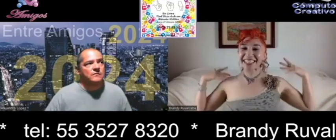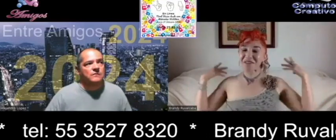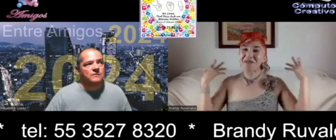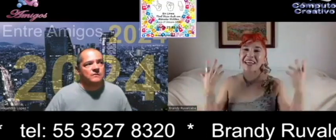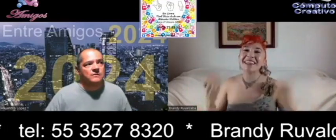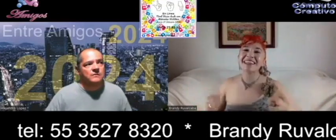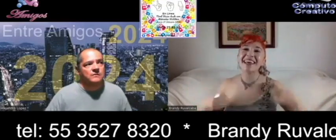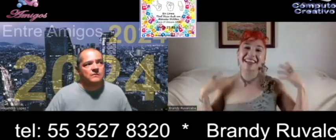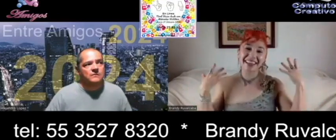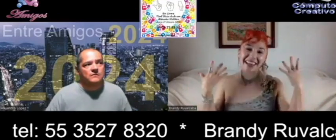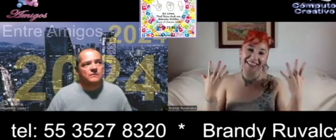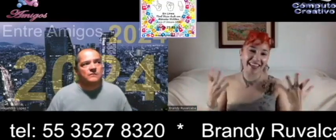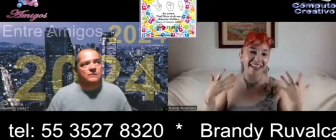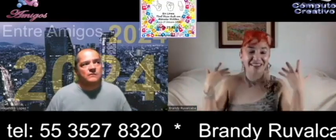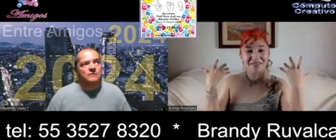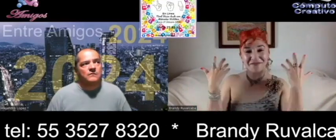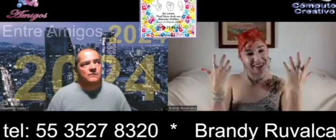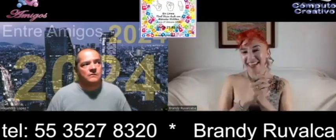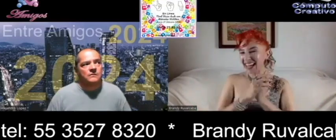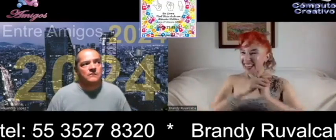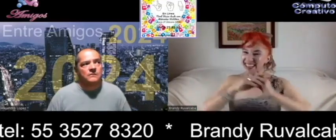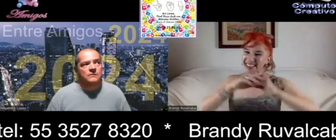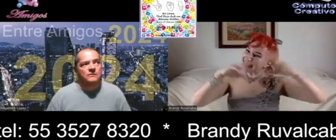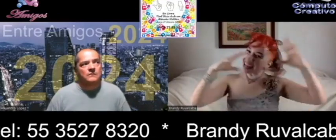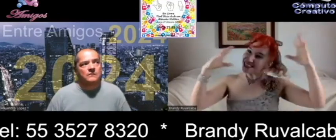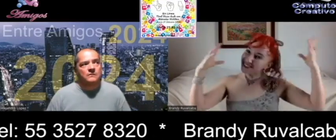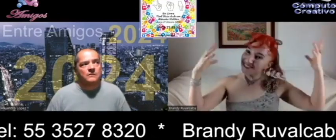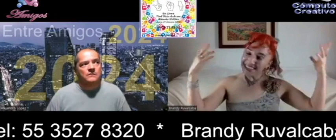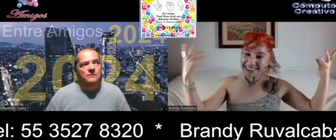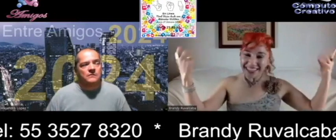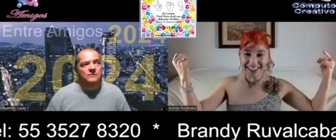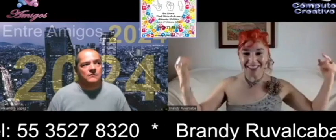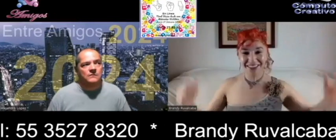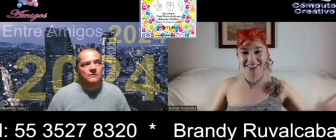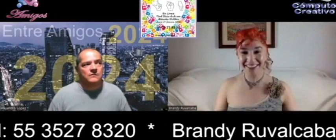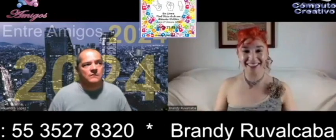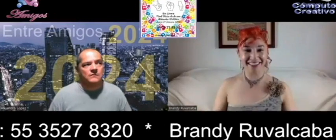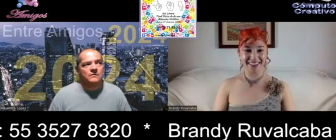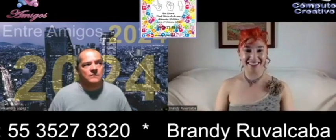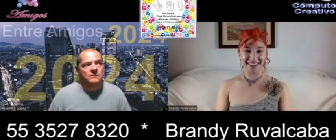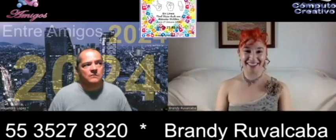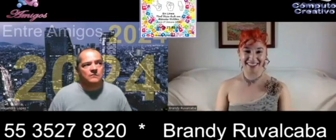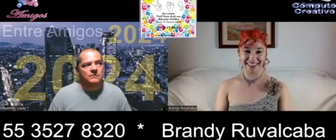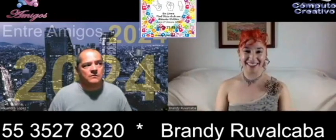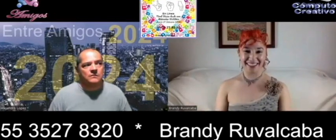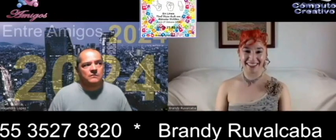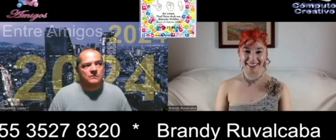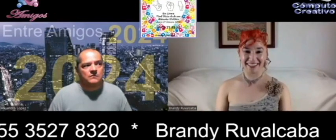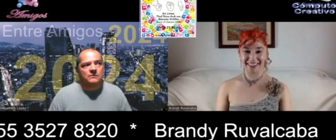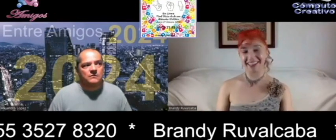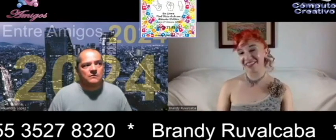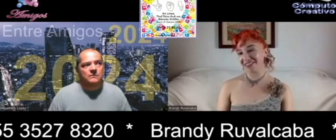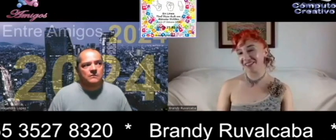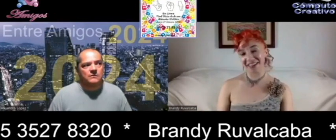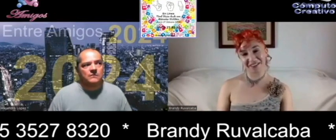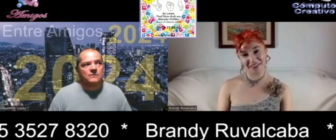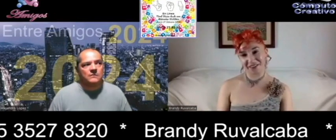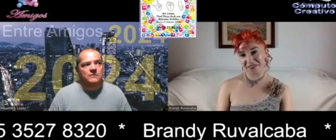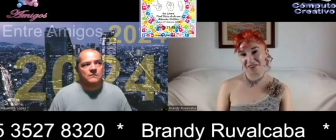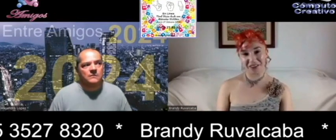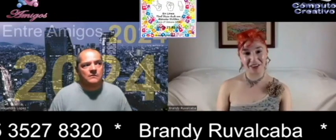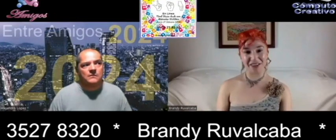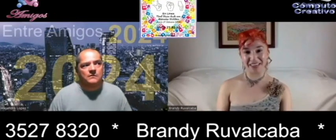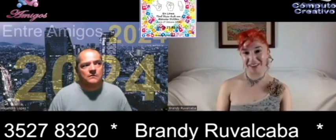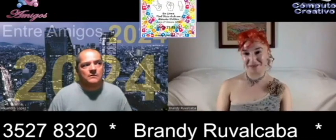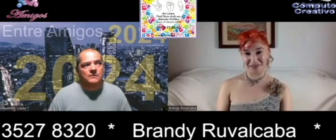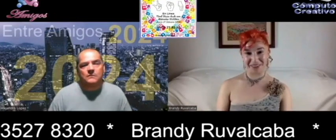tantas cosas que aprender, que hacer, que compartir. Hay tanto que sí, estoy de